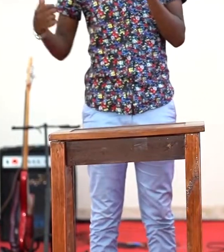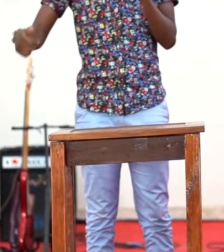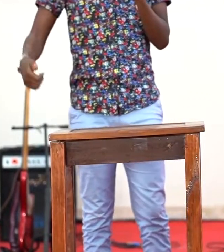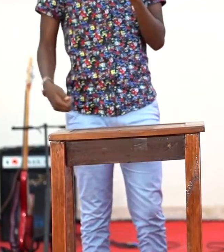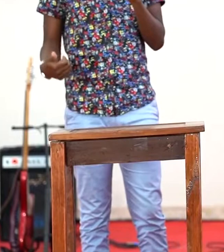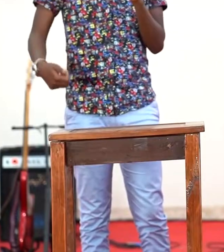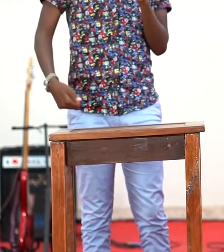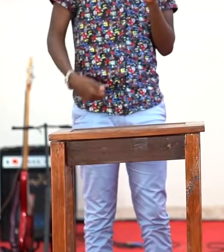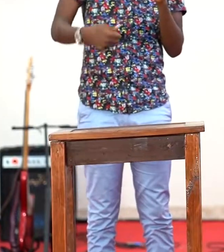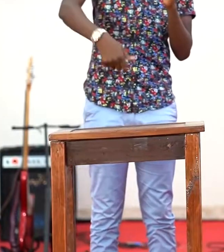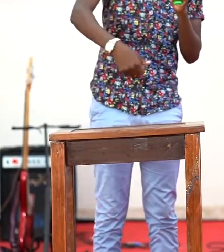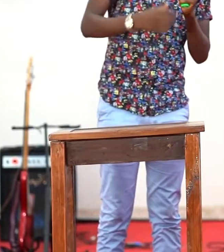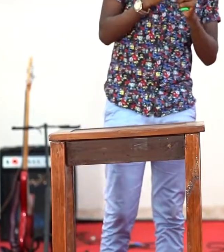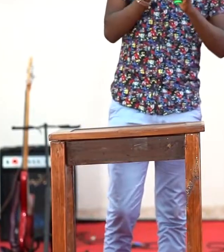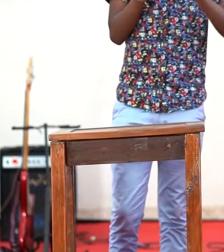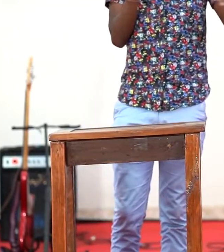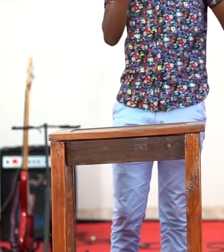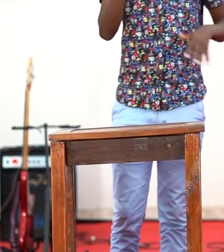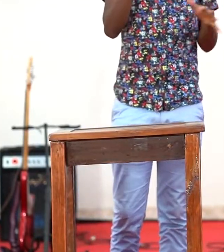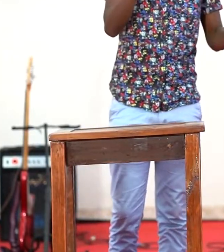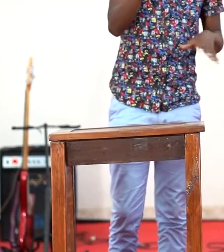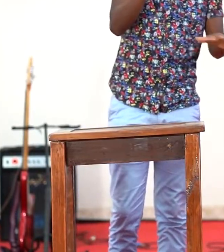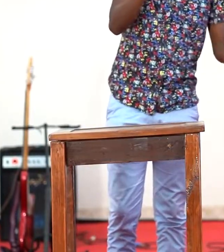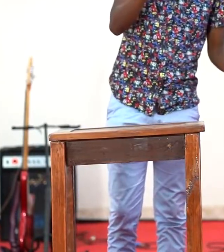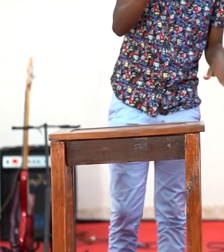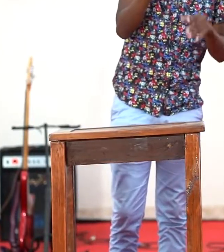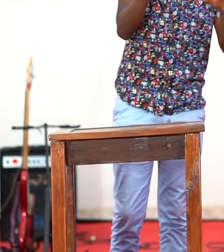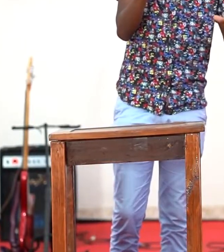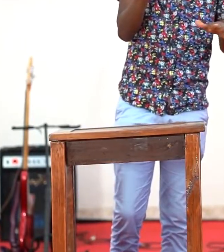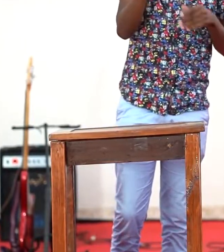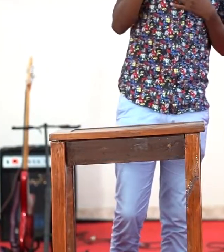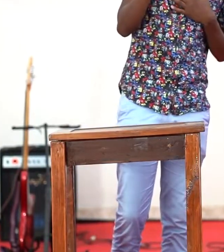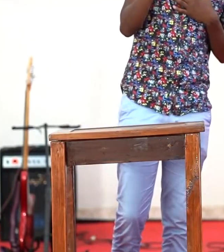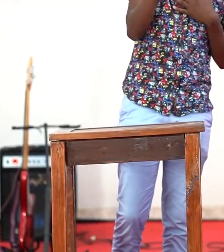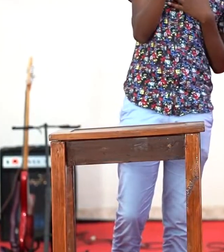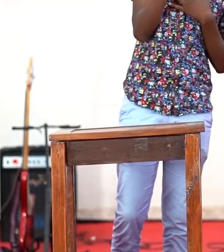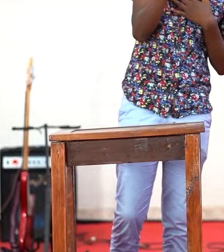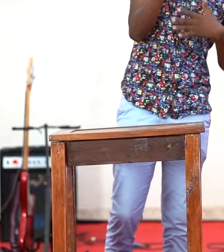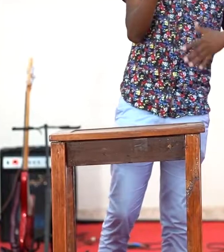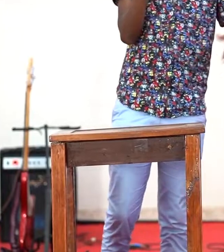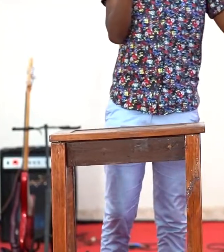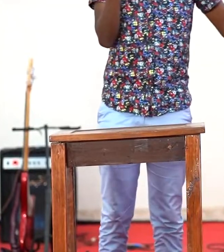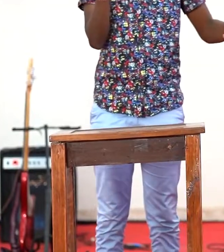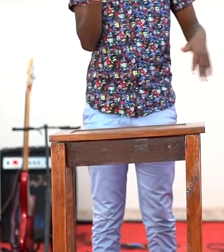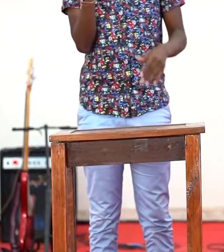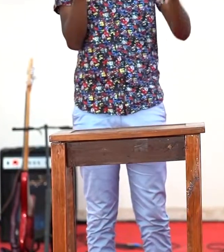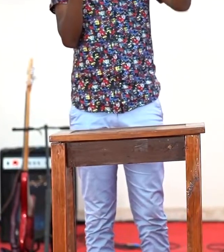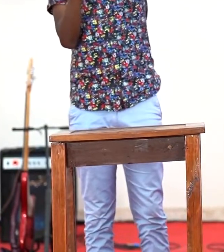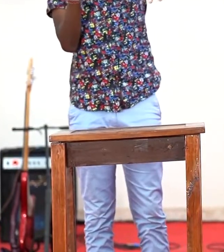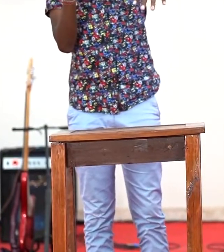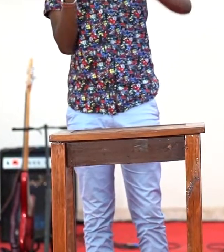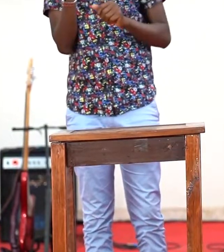hapo usomagi word ama nini, ukue encouraged. Unakuwa unafeel tu uko chini, mambo tu unashanga, mbona ni mimi peke yangu niko